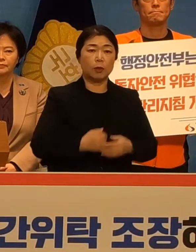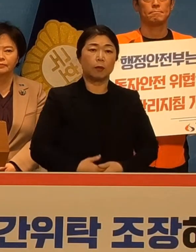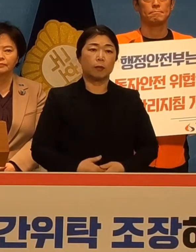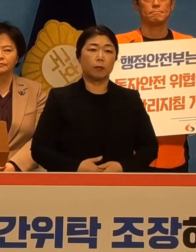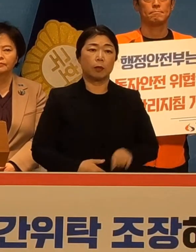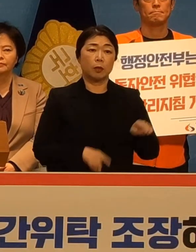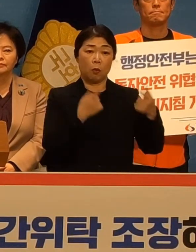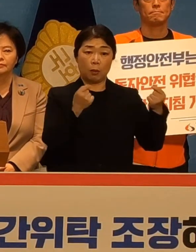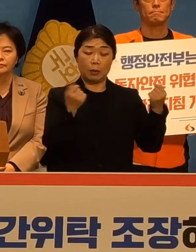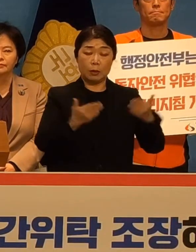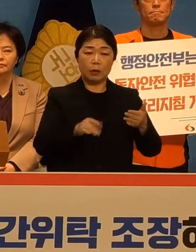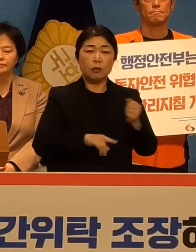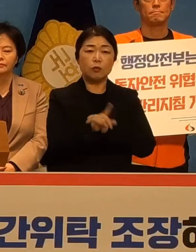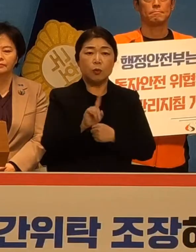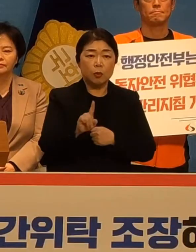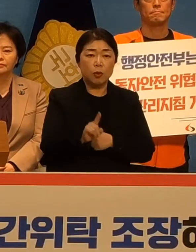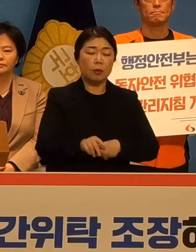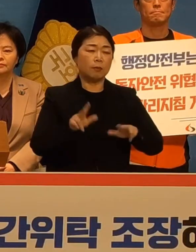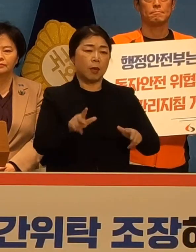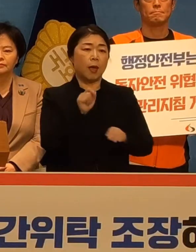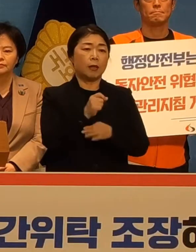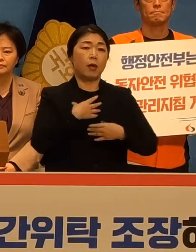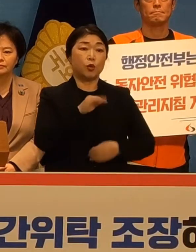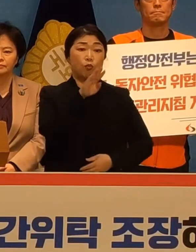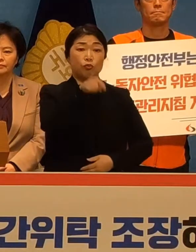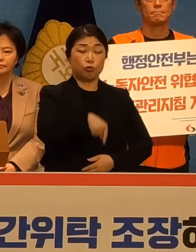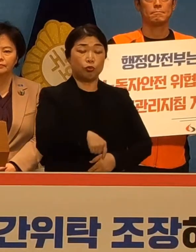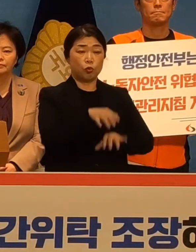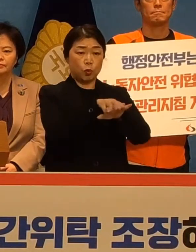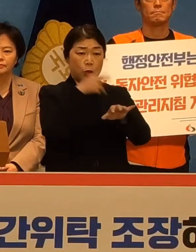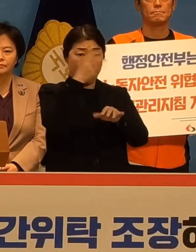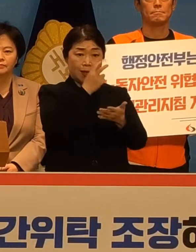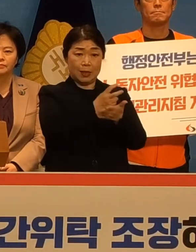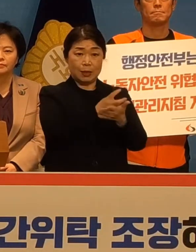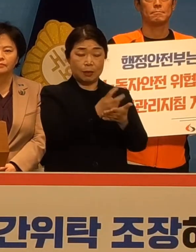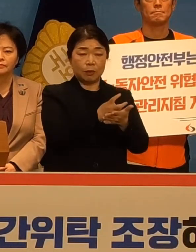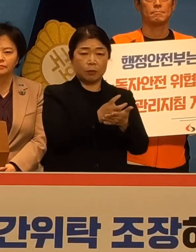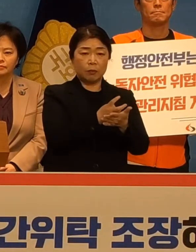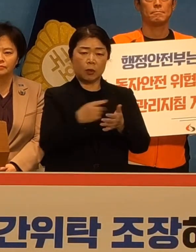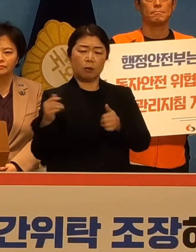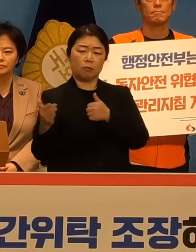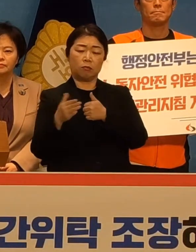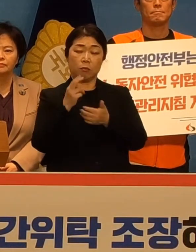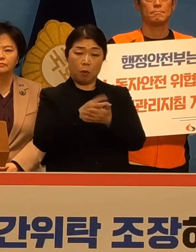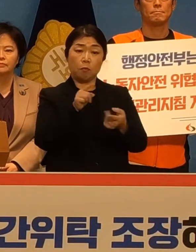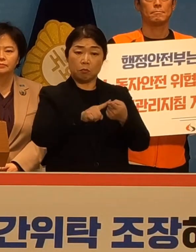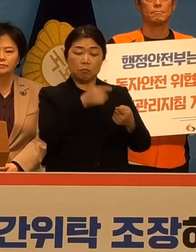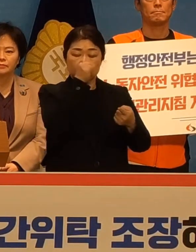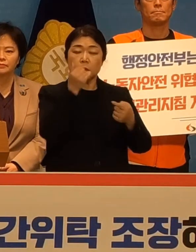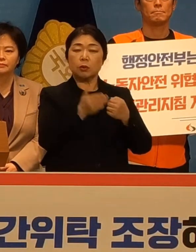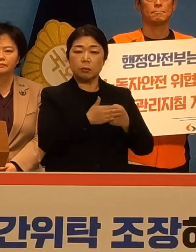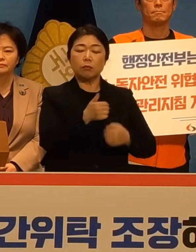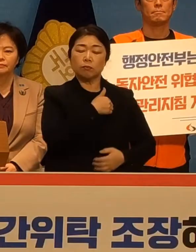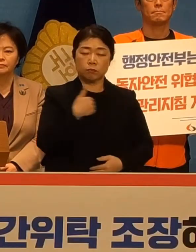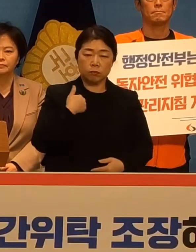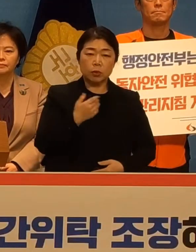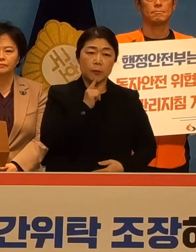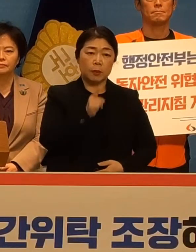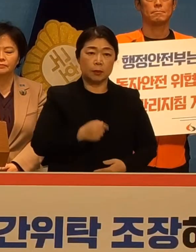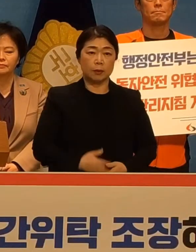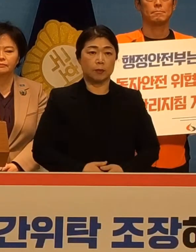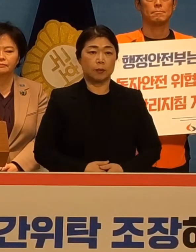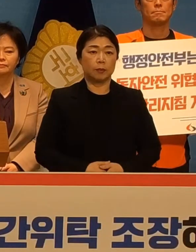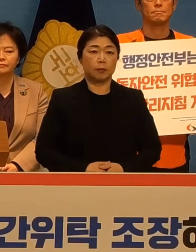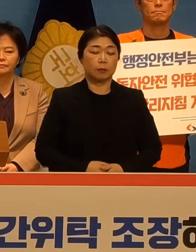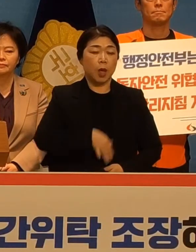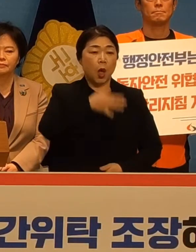폭력 행사를 할 수 있는 이유는 바로 행정안전부의 조직관리 지침이 뒤를 봐주고 있기 때문입니다. 행정안전부는